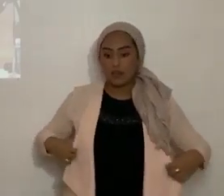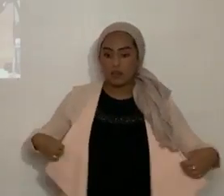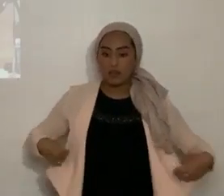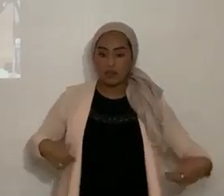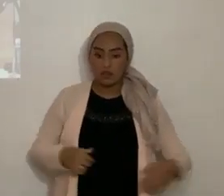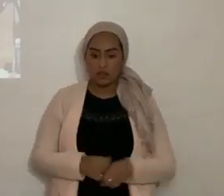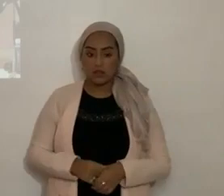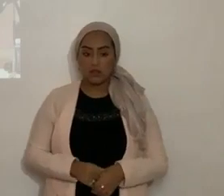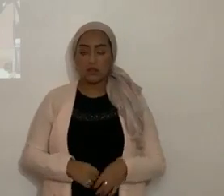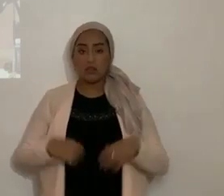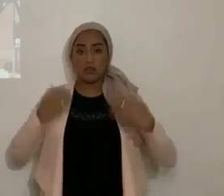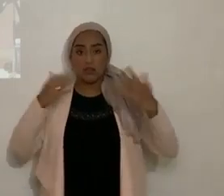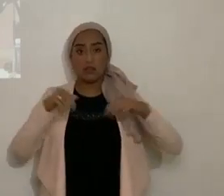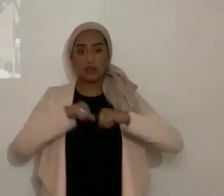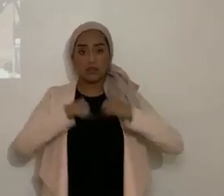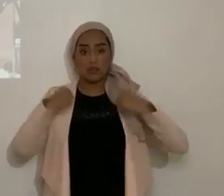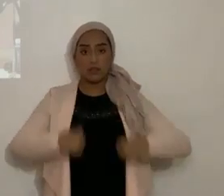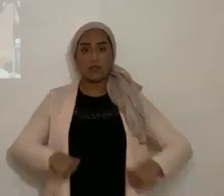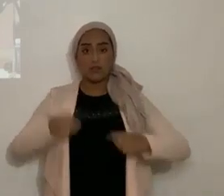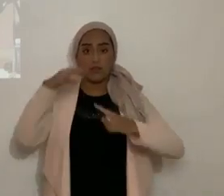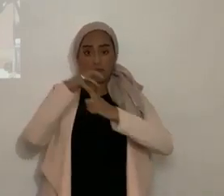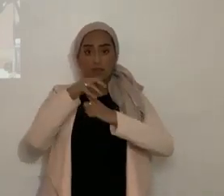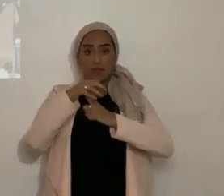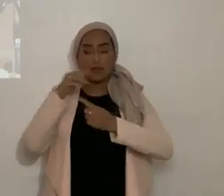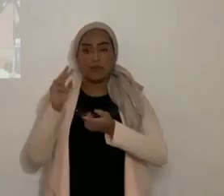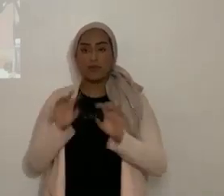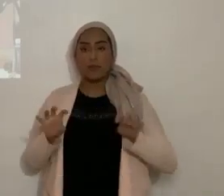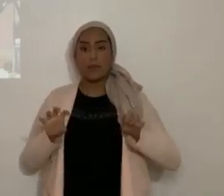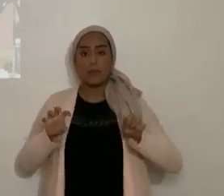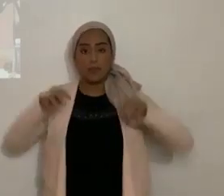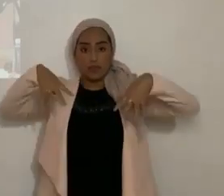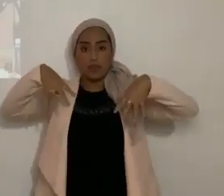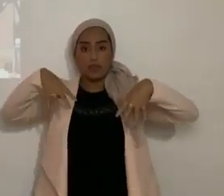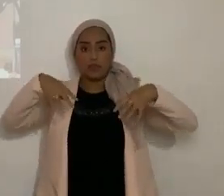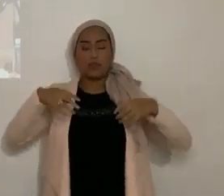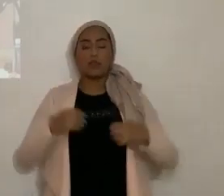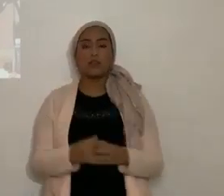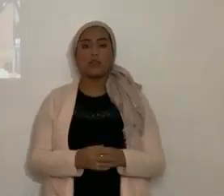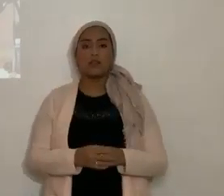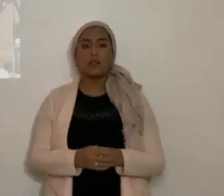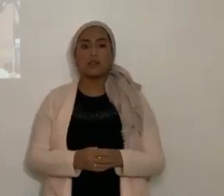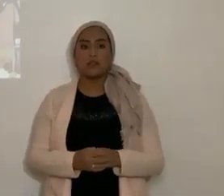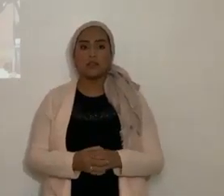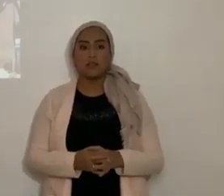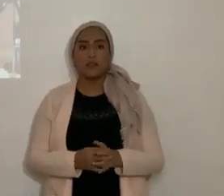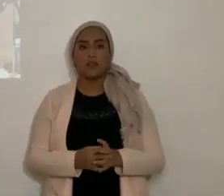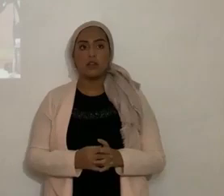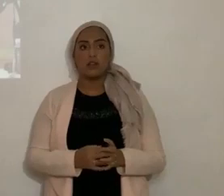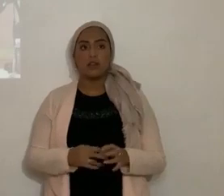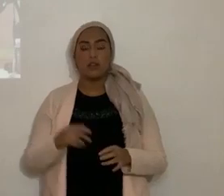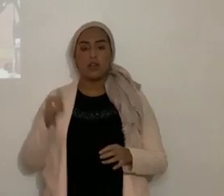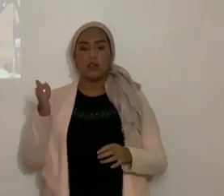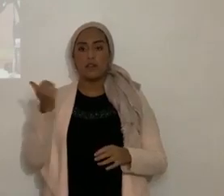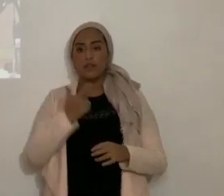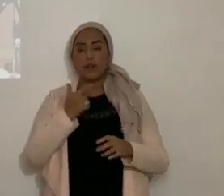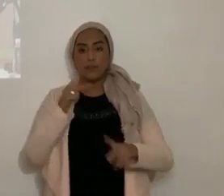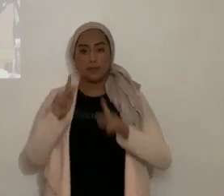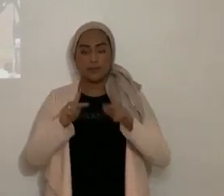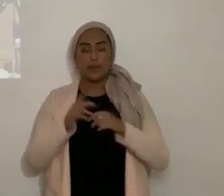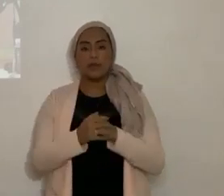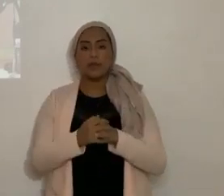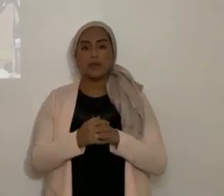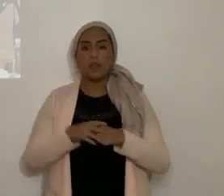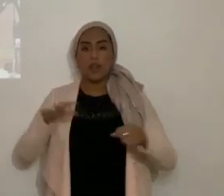entonces, levantándose el sumo Cohen y todos los que estaban con él, esto es, la secta de los saduceos,